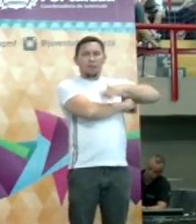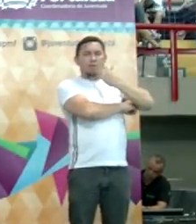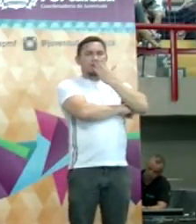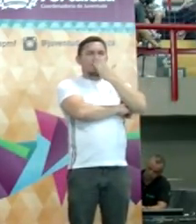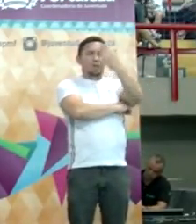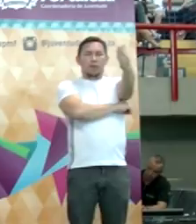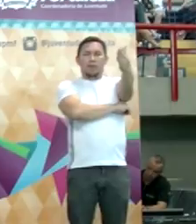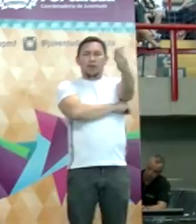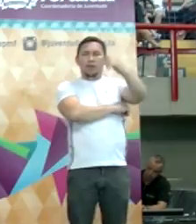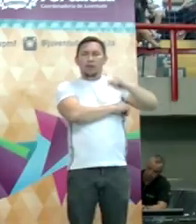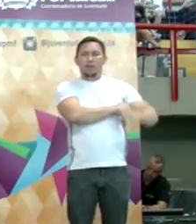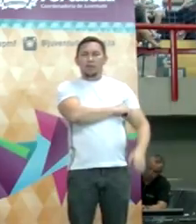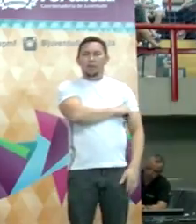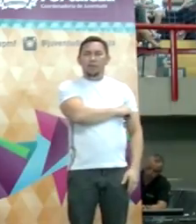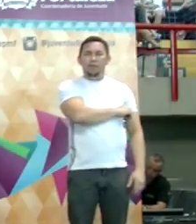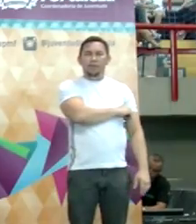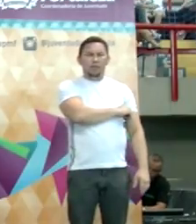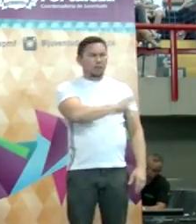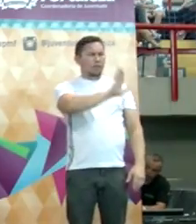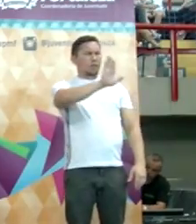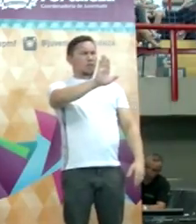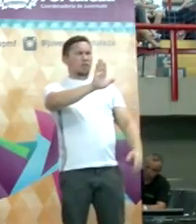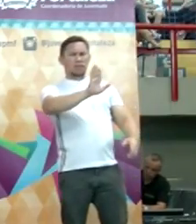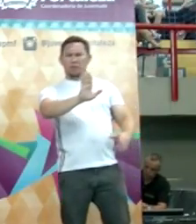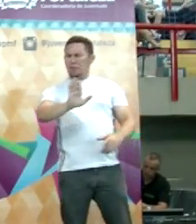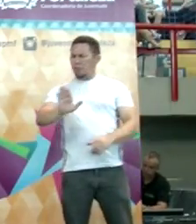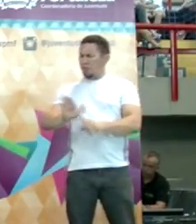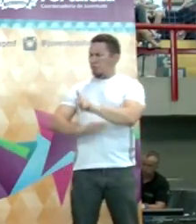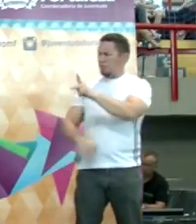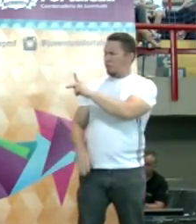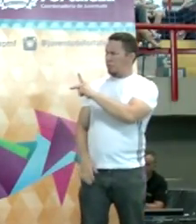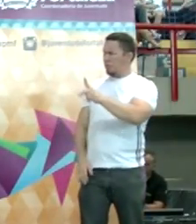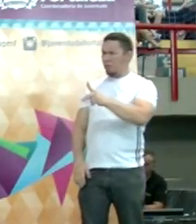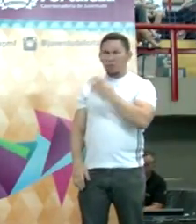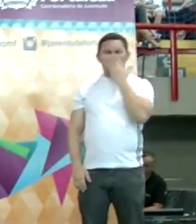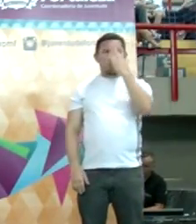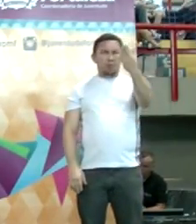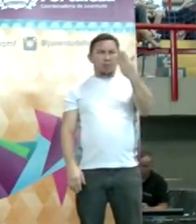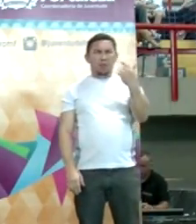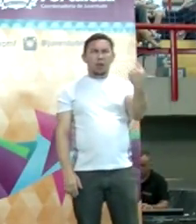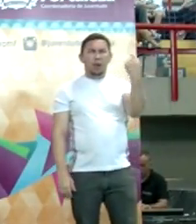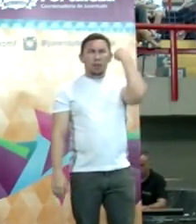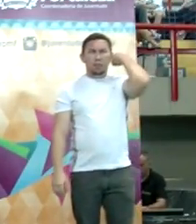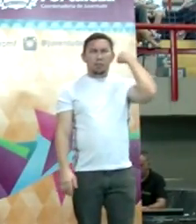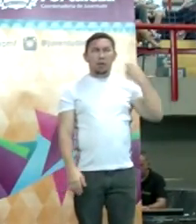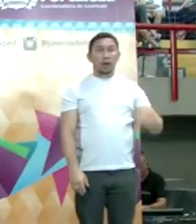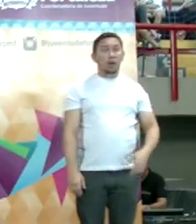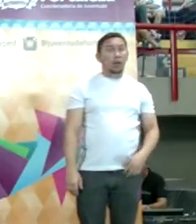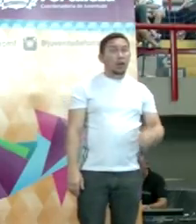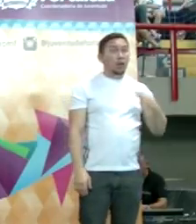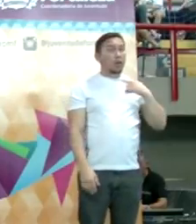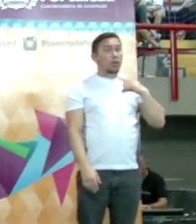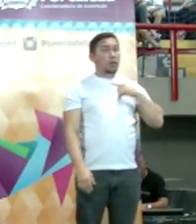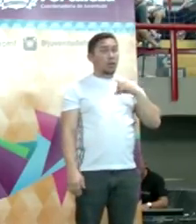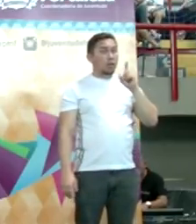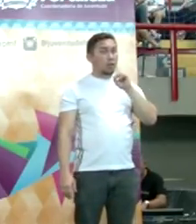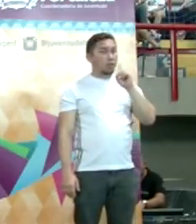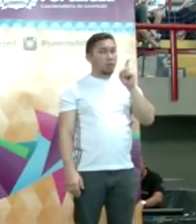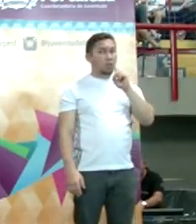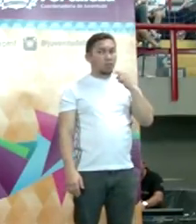Para frente? Mas, professor, tu não está andando para frente. O atrito é para trás. Quando eu ando,